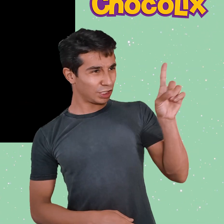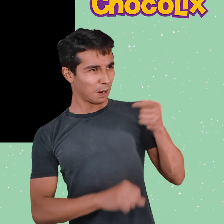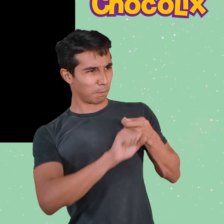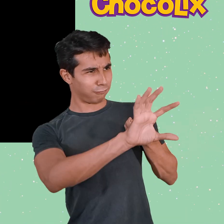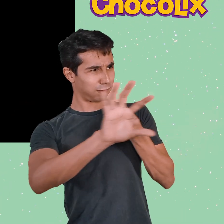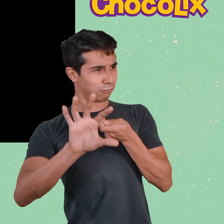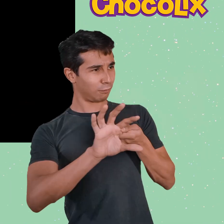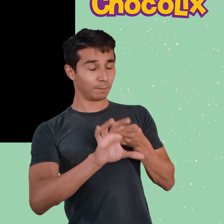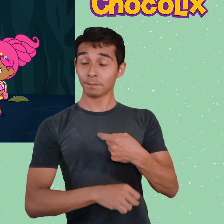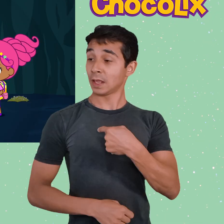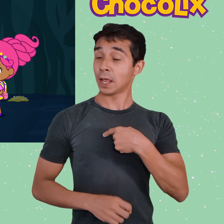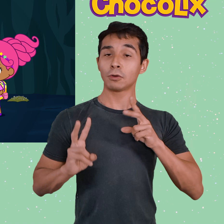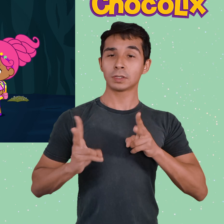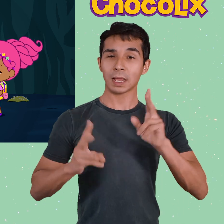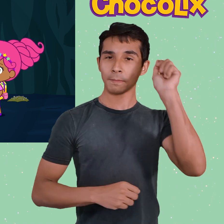anda prevenida.